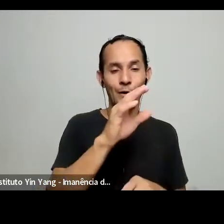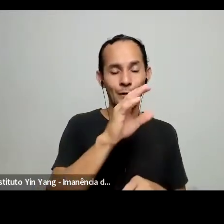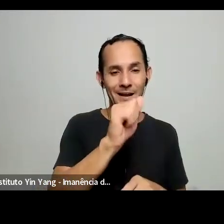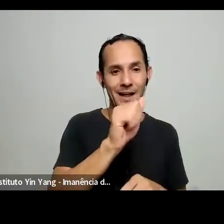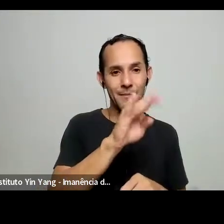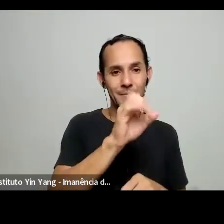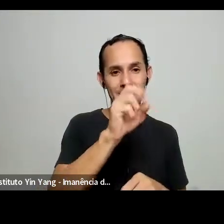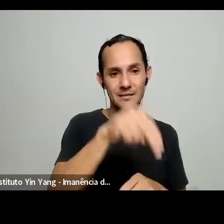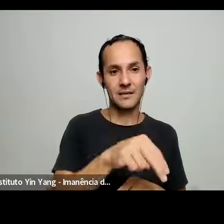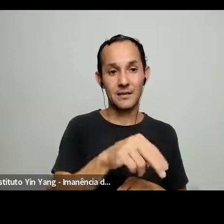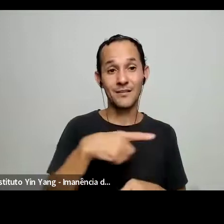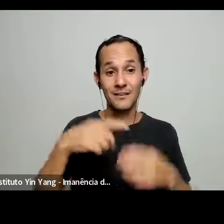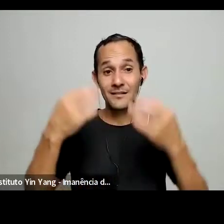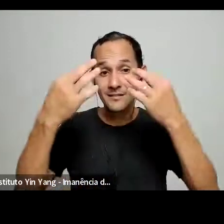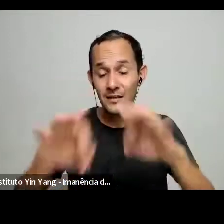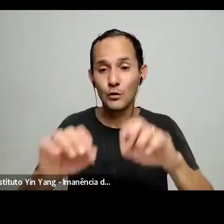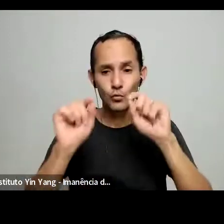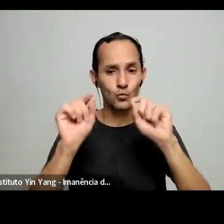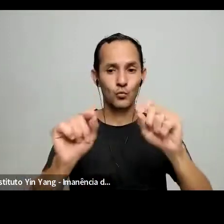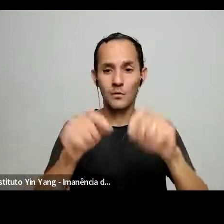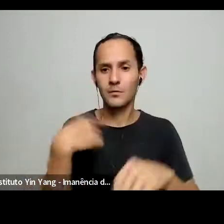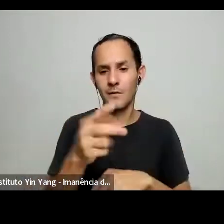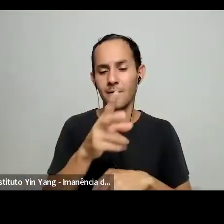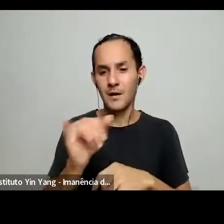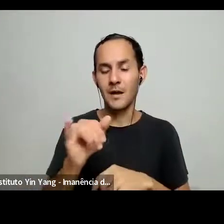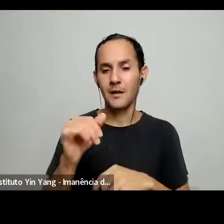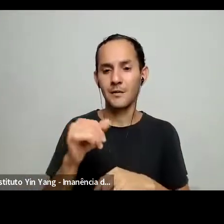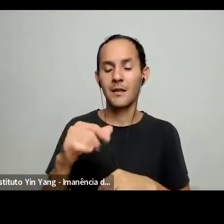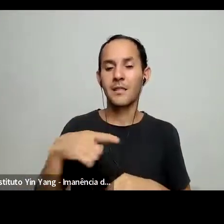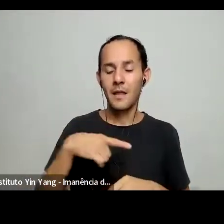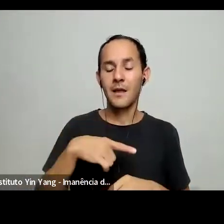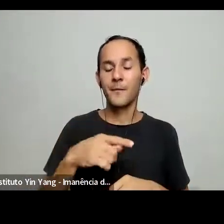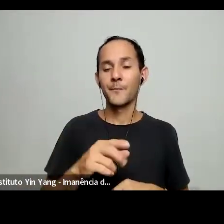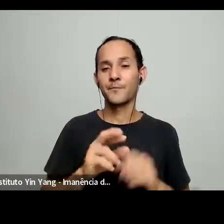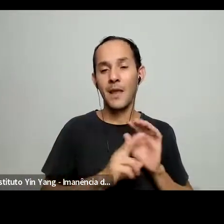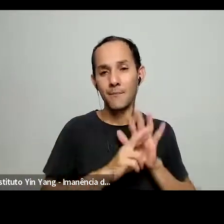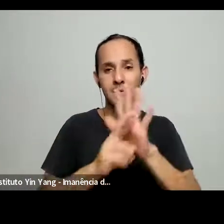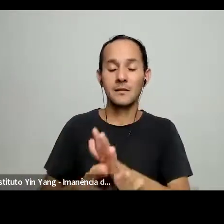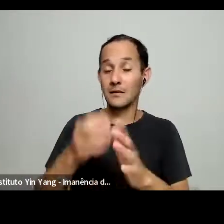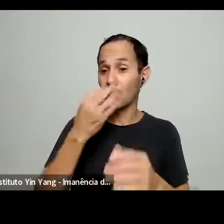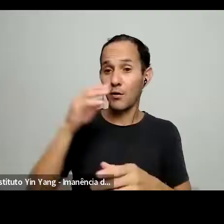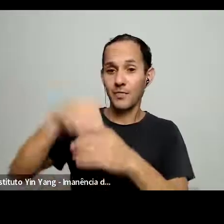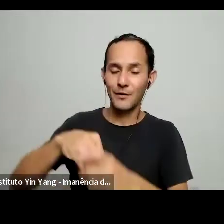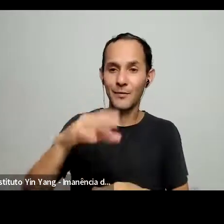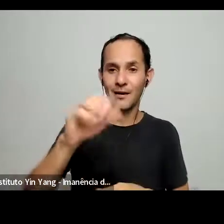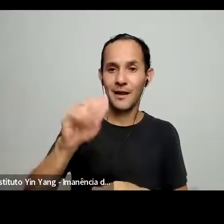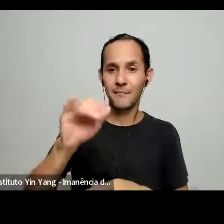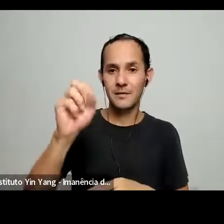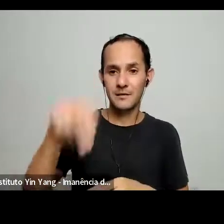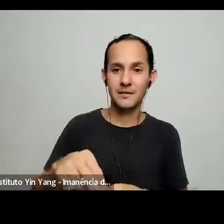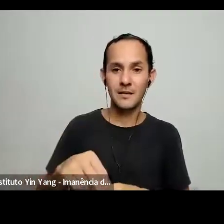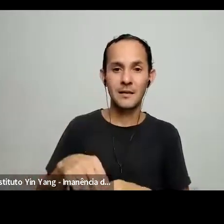tenho certeza que nós vamos estar bem representados nesse trabalho na Cabizim, né, com a